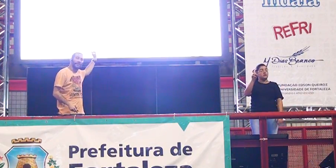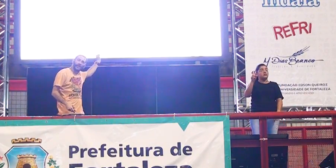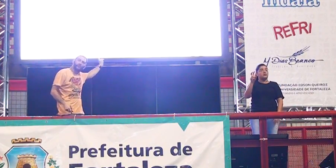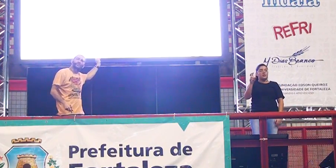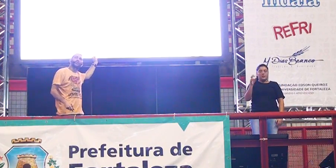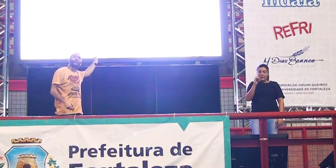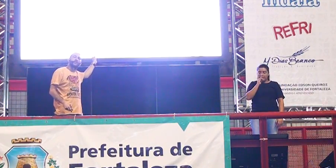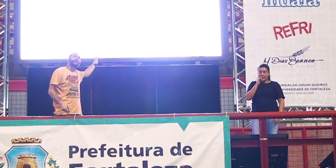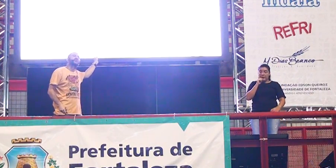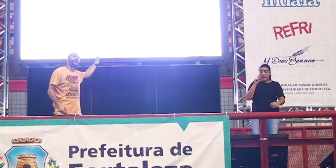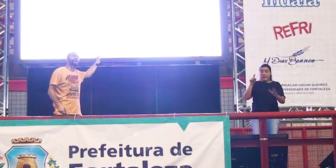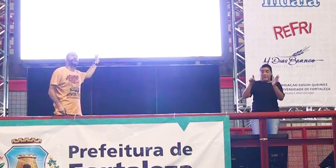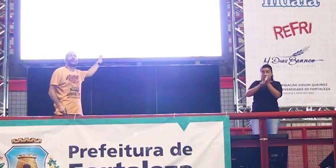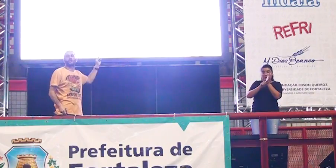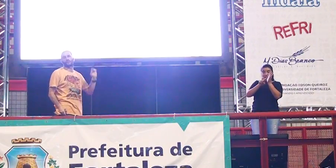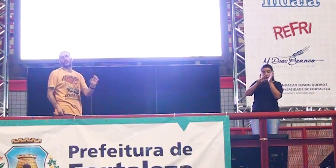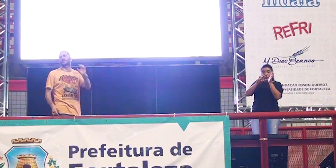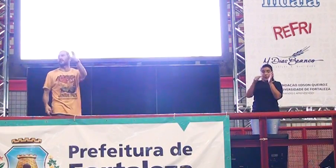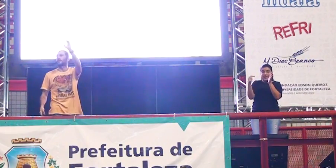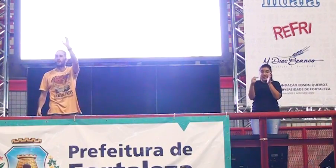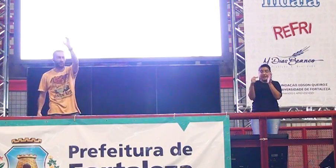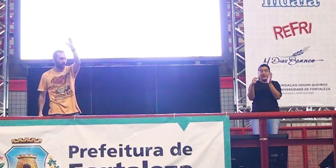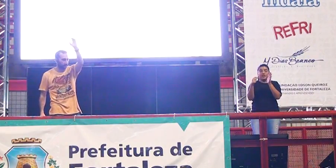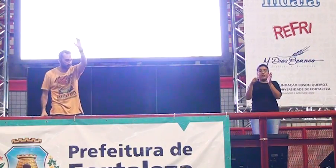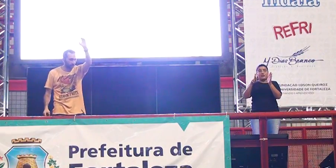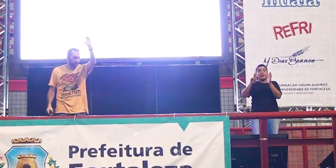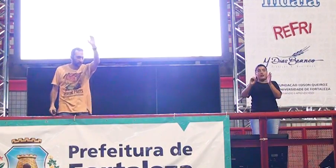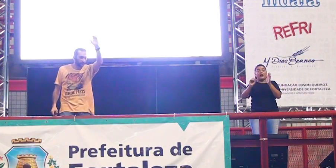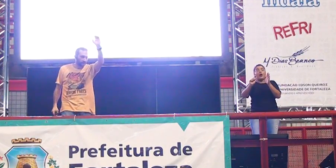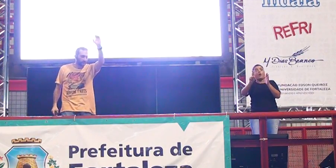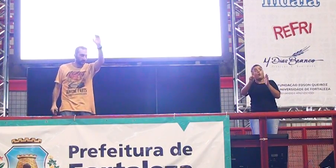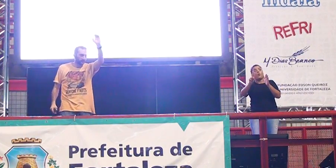sai de menos 57 graus para 0 grau.